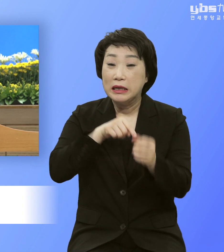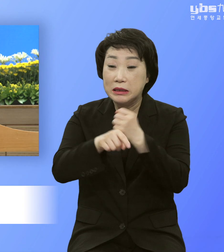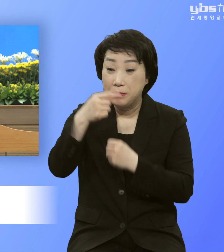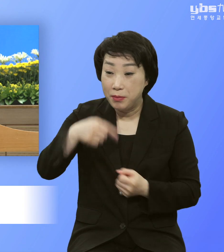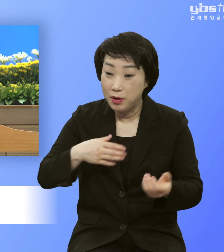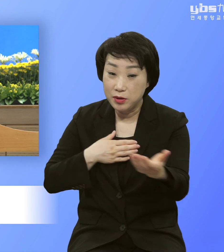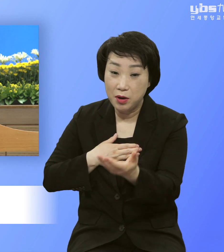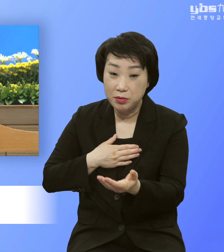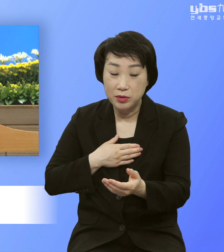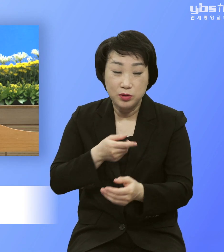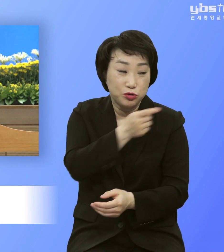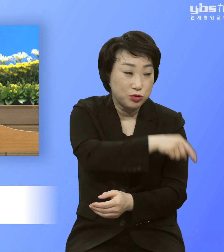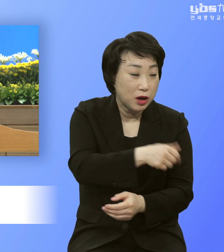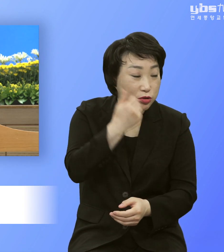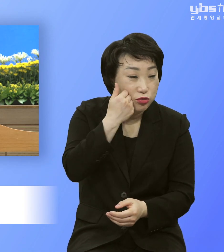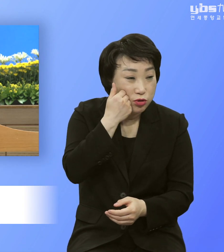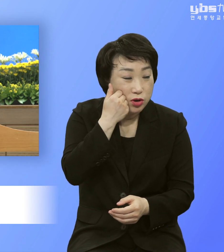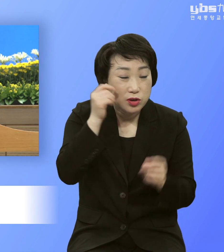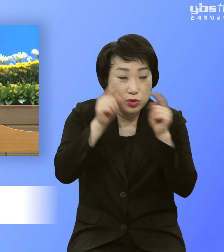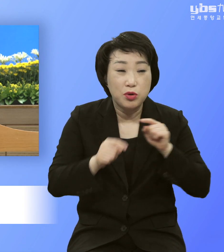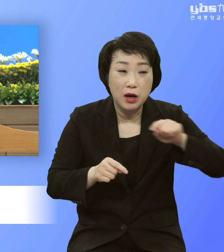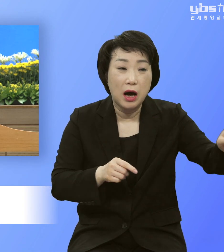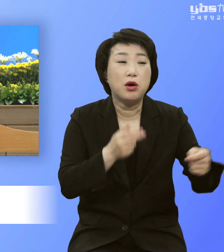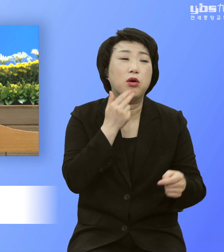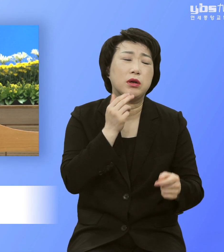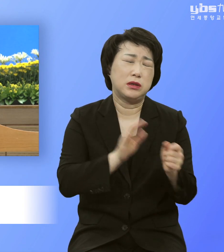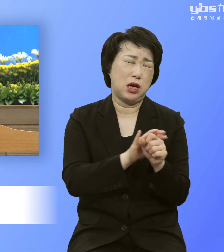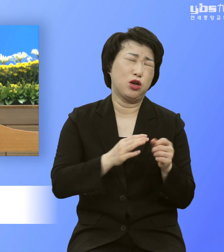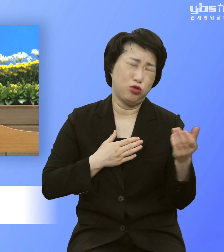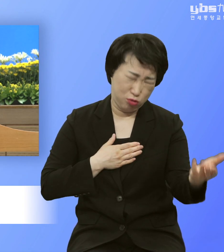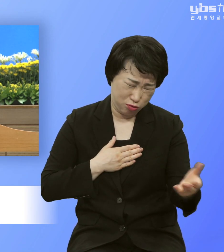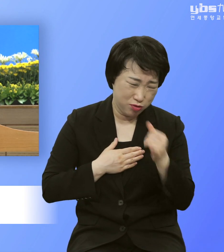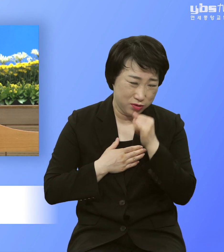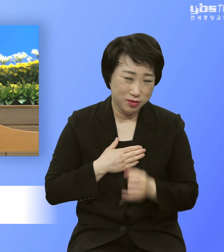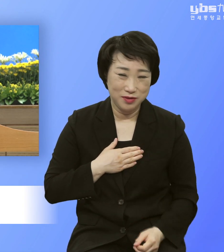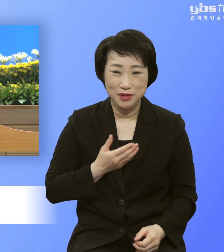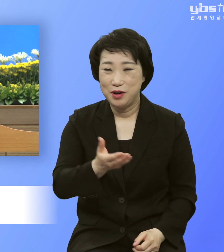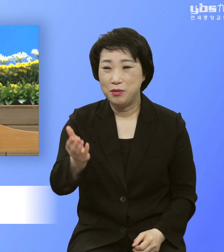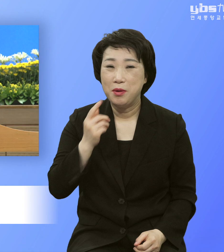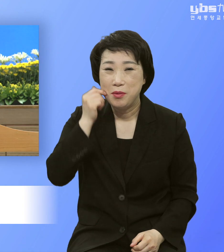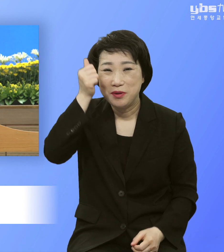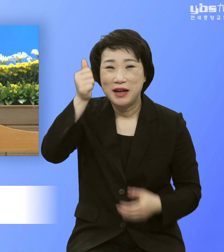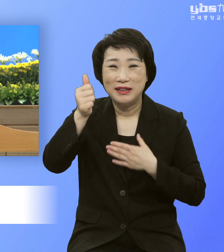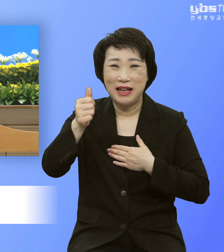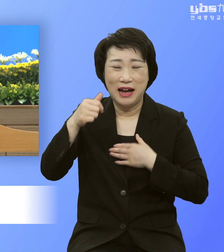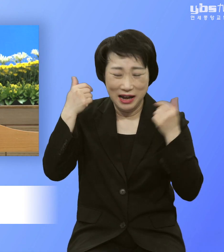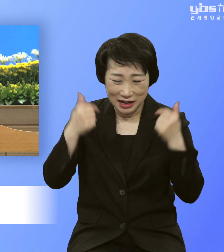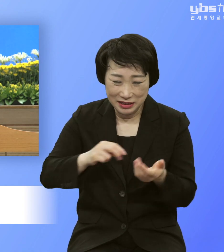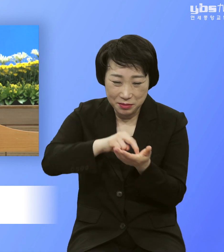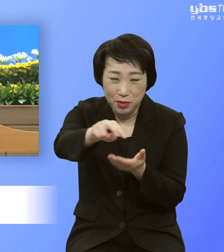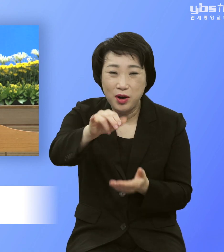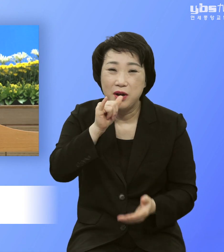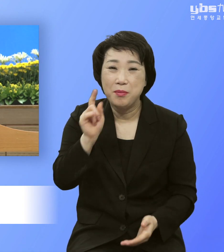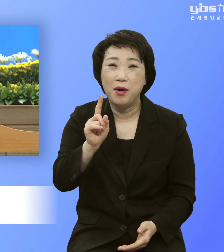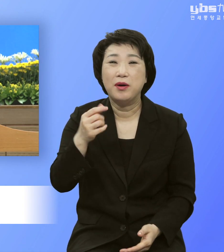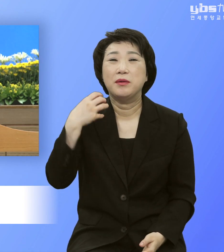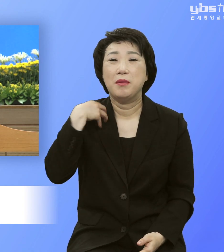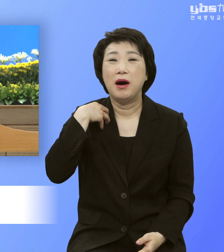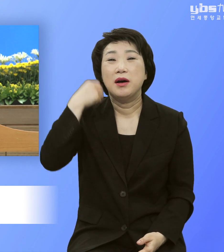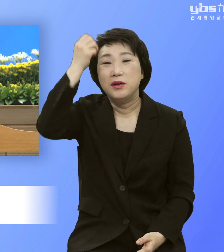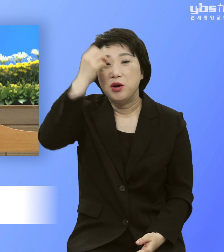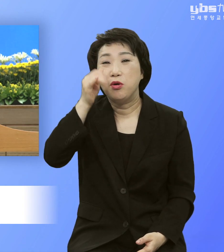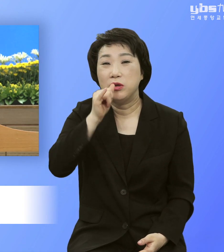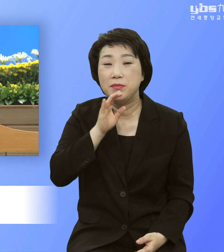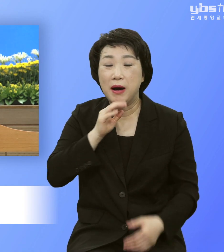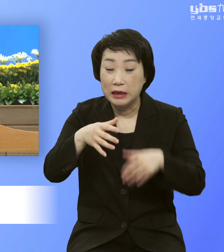얘기냐? 내 옆에 사람이 지옥 가지 않도록 사랑하라. 여러분 담임 목사가 문자에 그러지, 내가 맡은 영혼, 내가